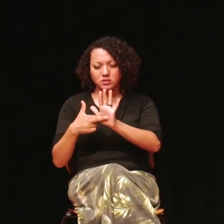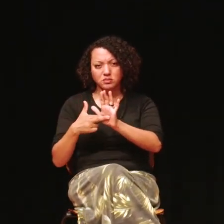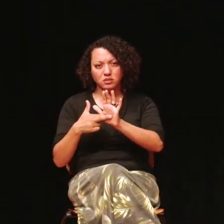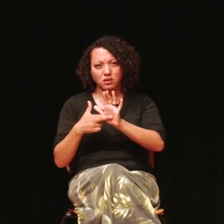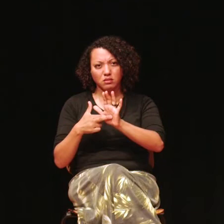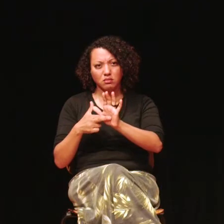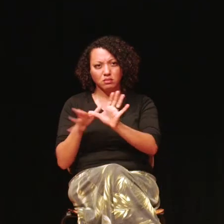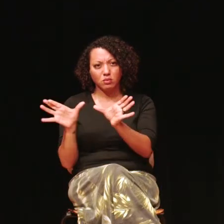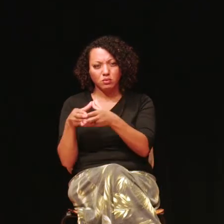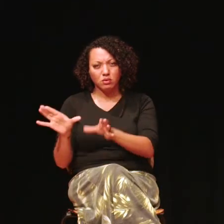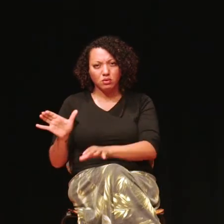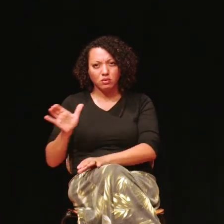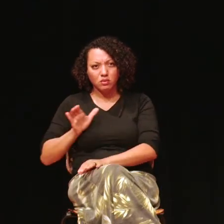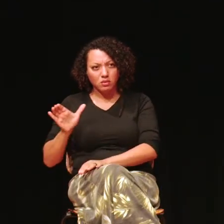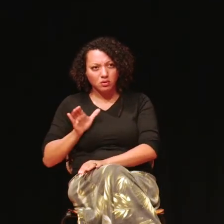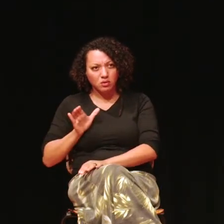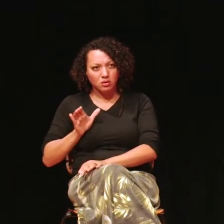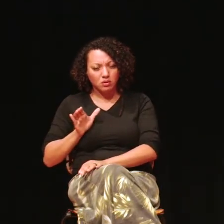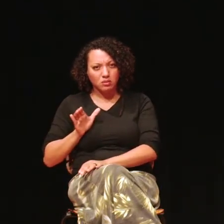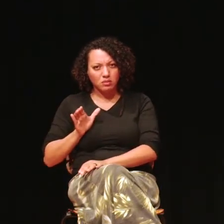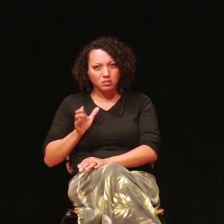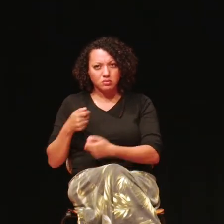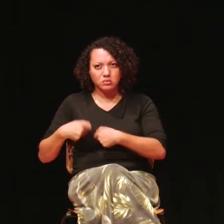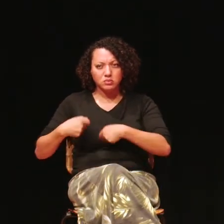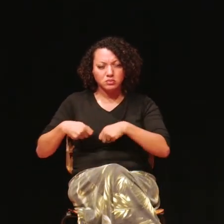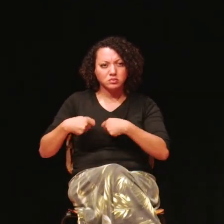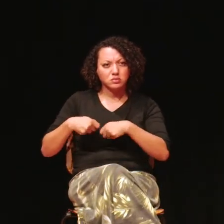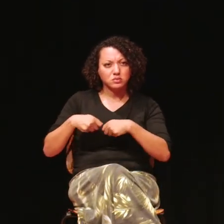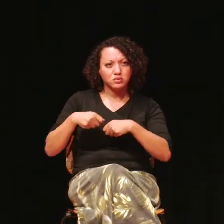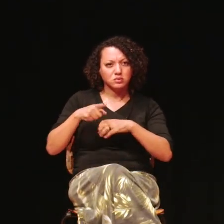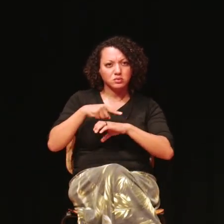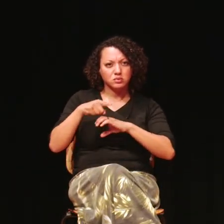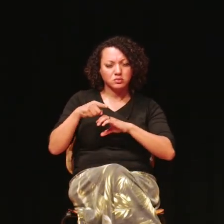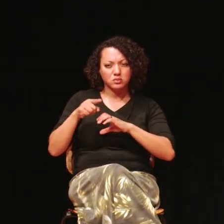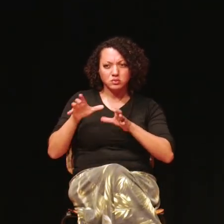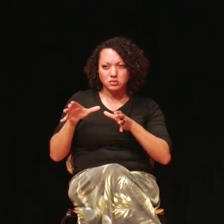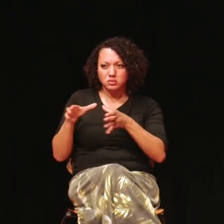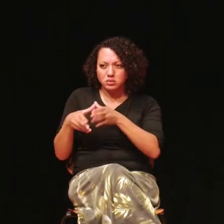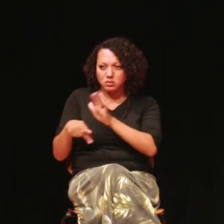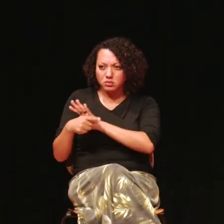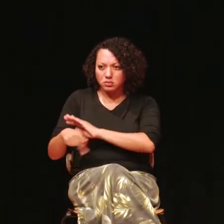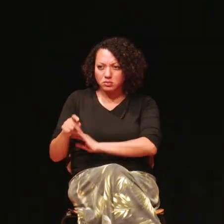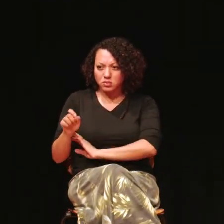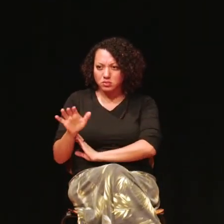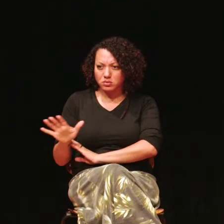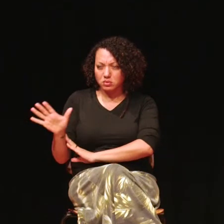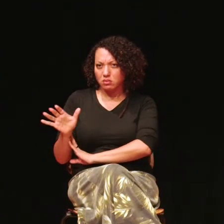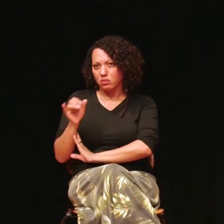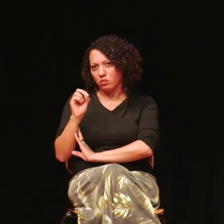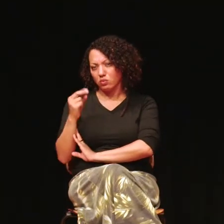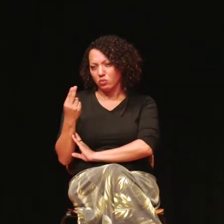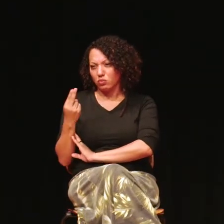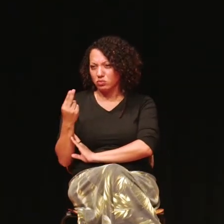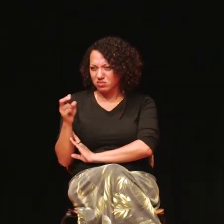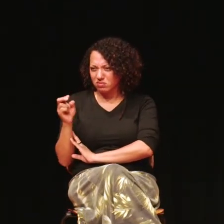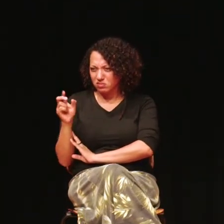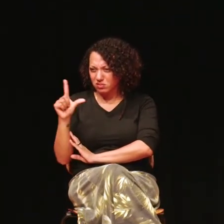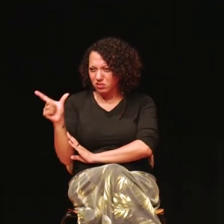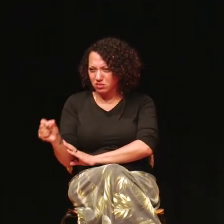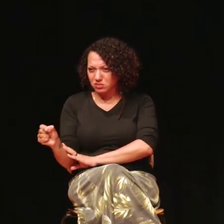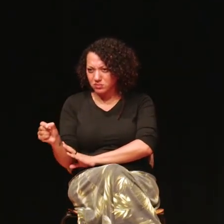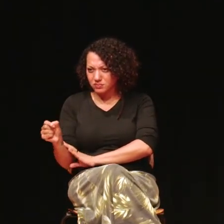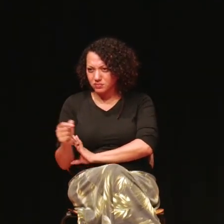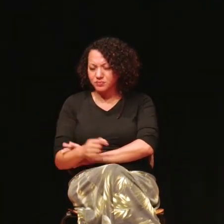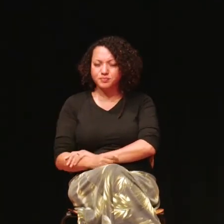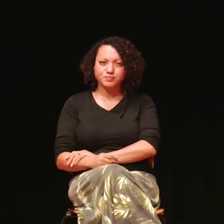dominantes, que ela seja uma ciência que se ocupa das elites, ou que seja uma ciência elitária. Non,